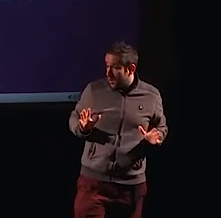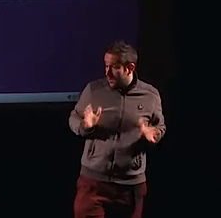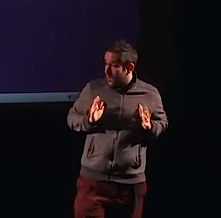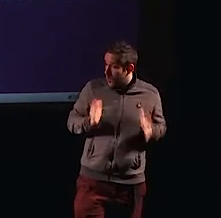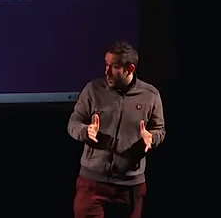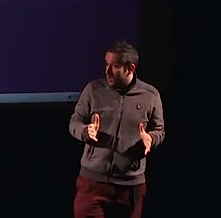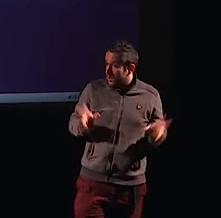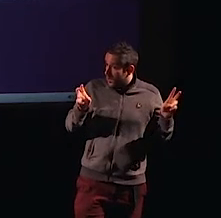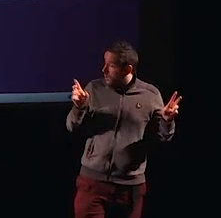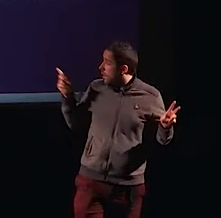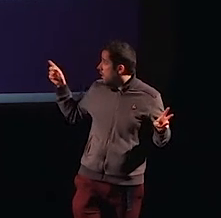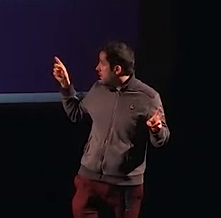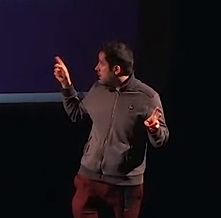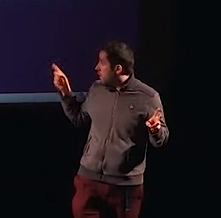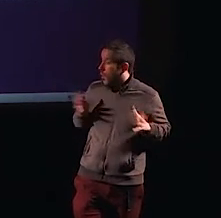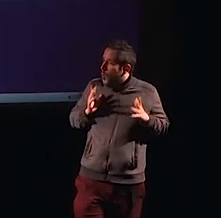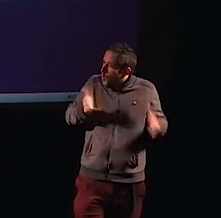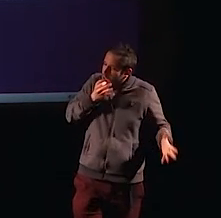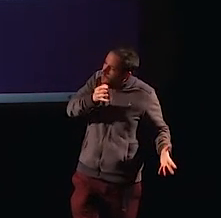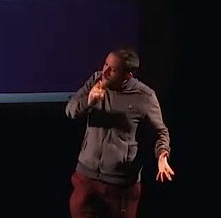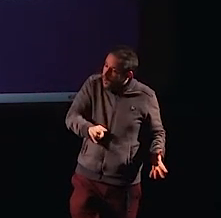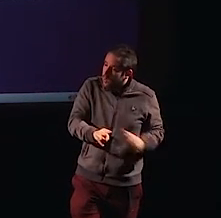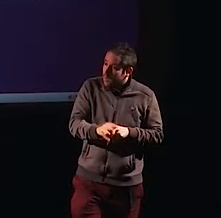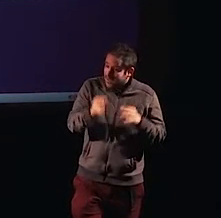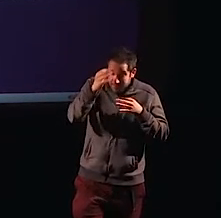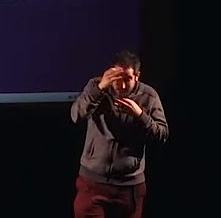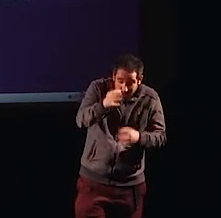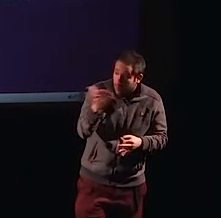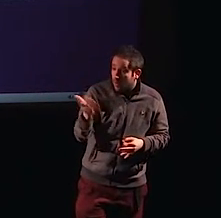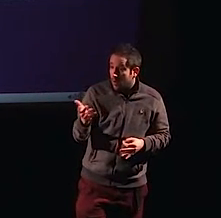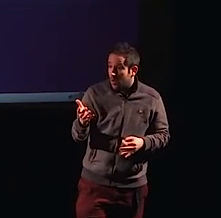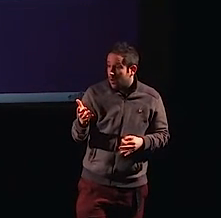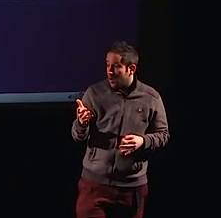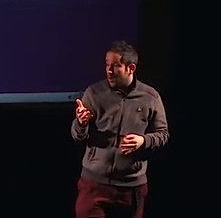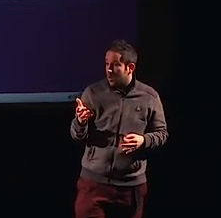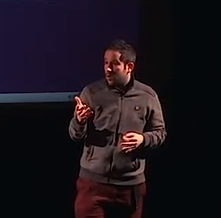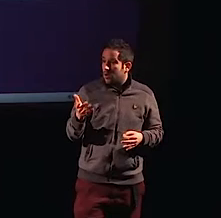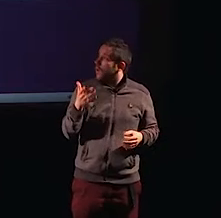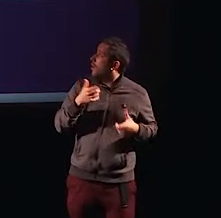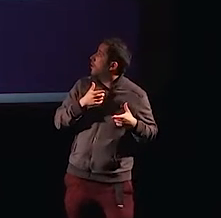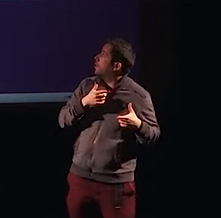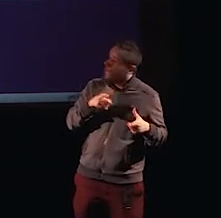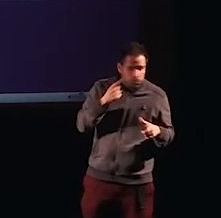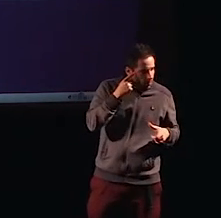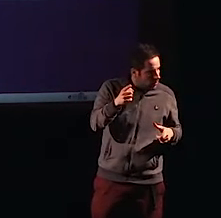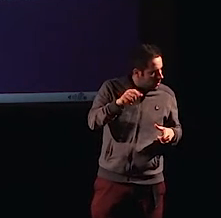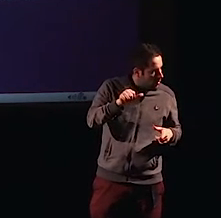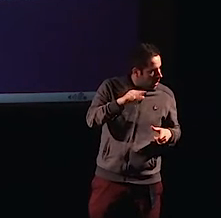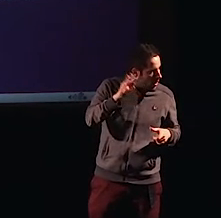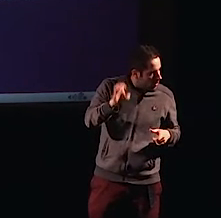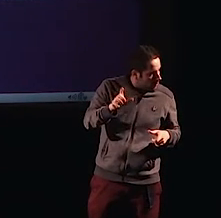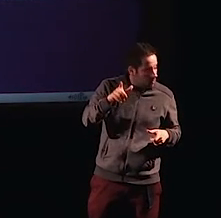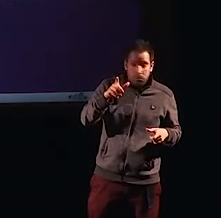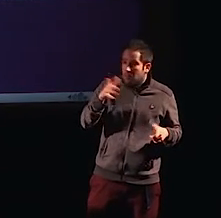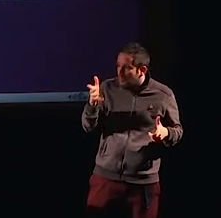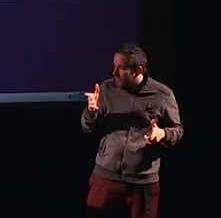le titre du livre est bon, ce courage de la vérité, c'est très exactement le courage du vivant lanceur d'alerte. Alors, je n'irai pas jusqu'à dire que Socrate est le premier